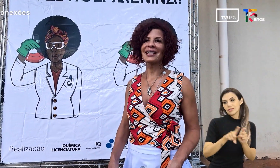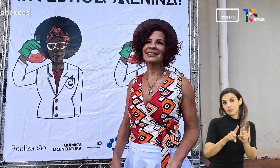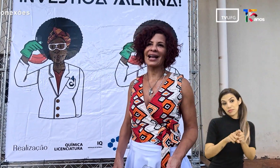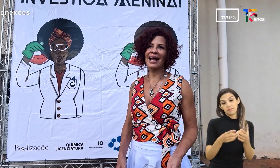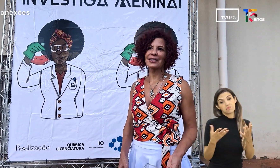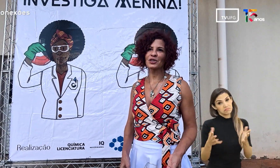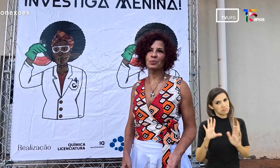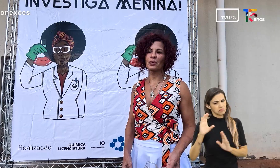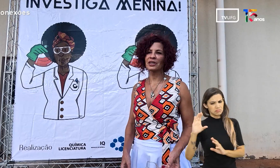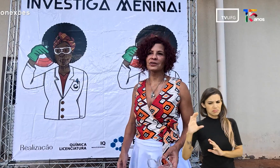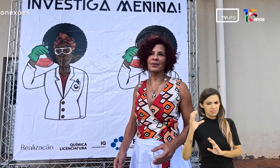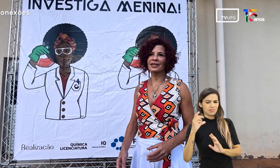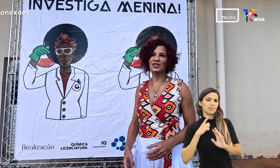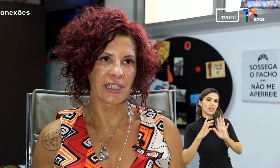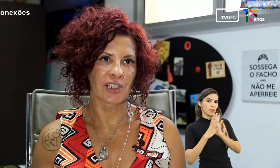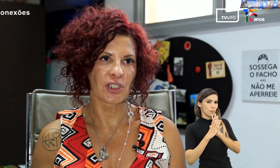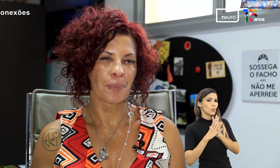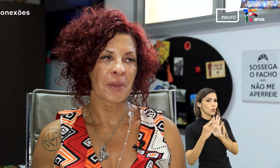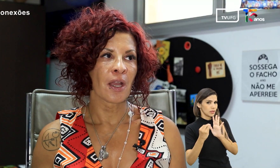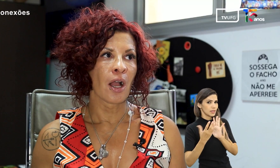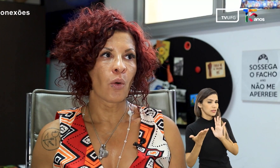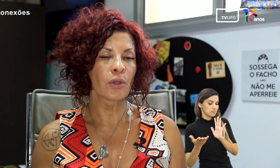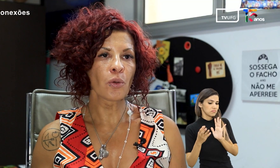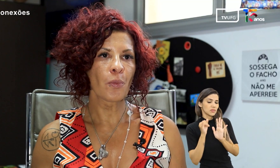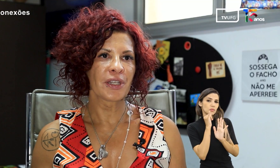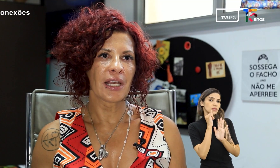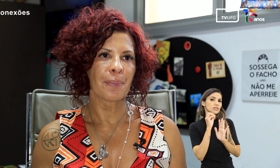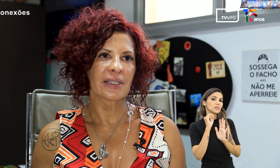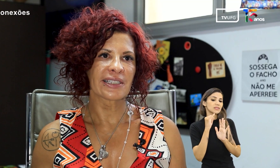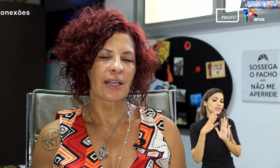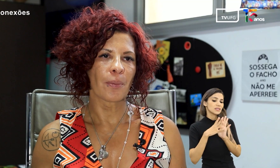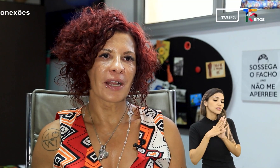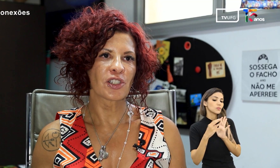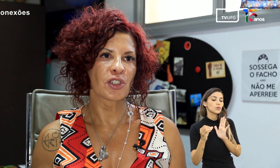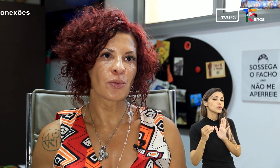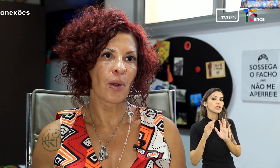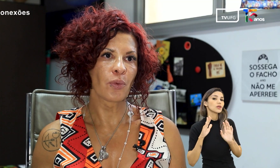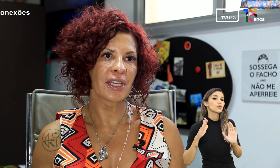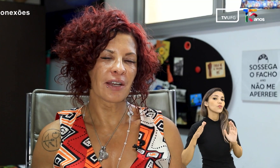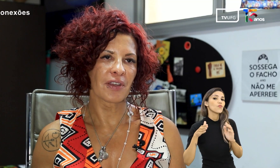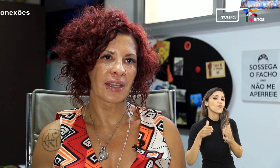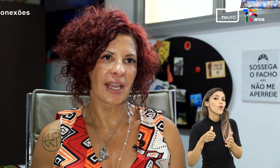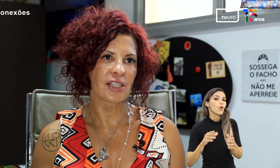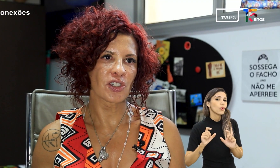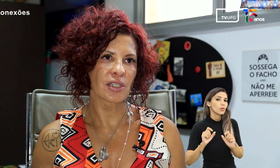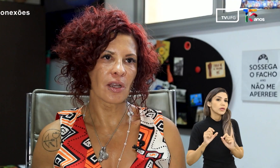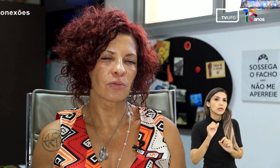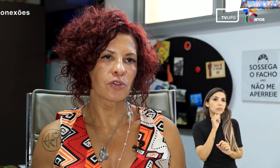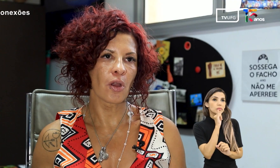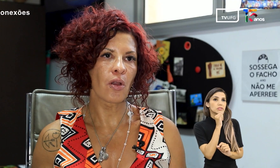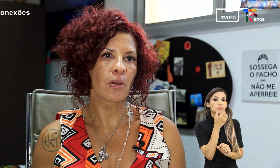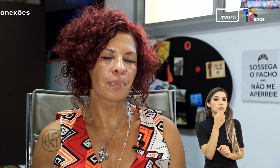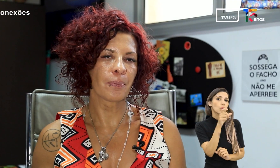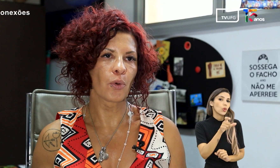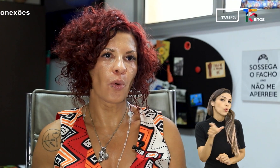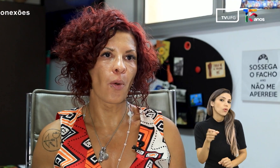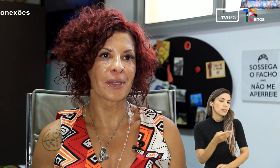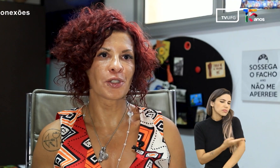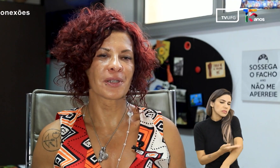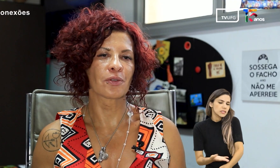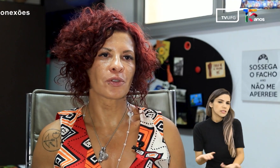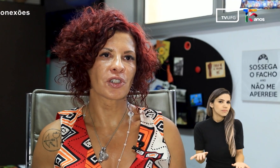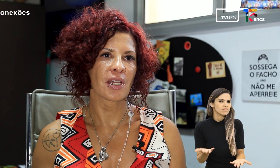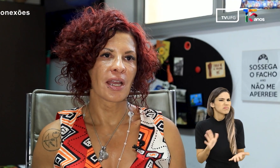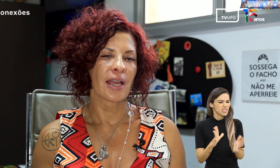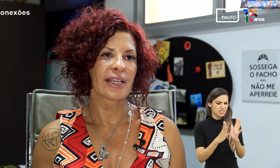faz modelos para interpretar as coisas. Quando um modelo é pensado a partir de uma única vertente, então só por